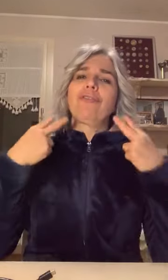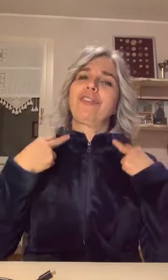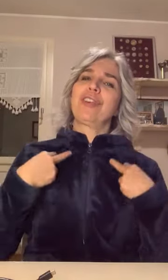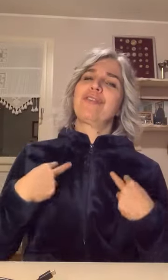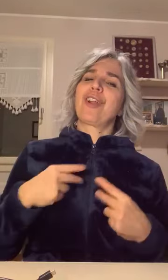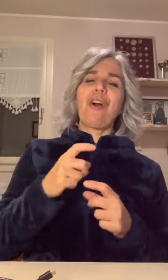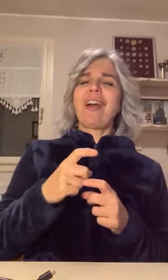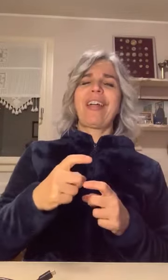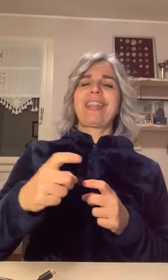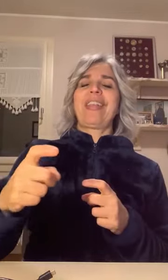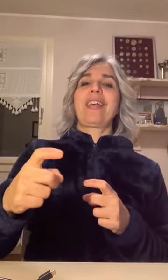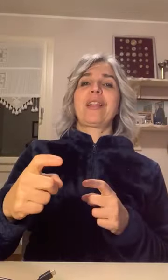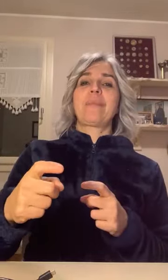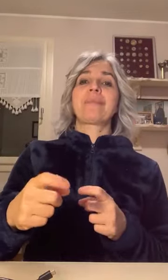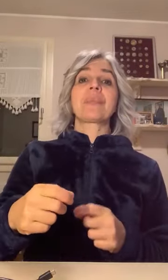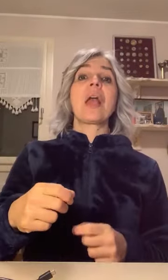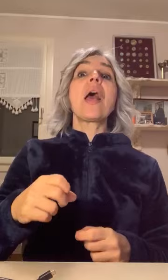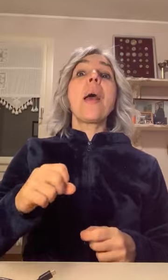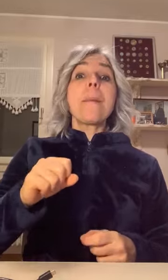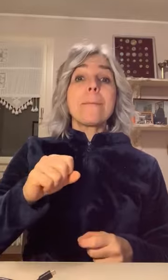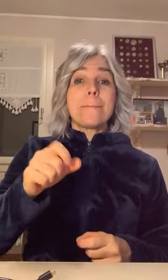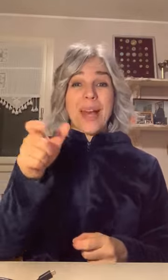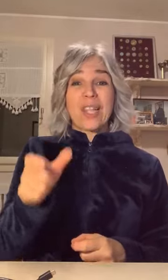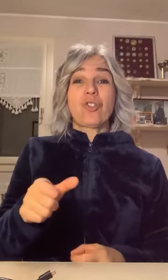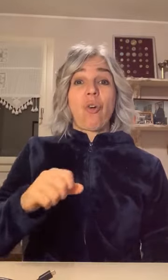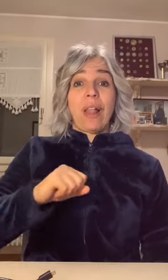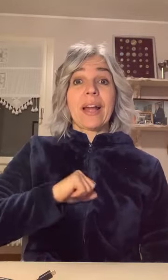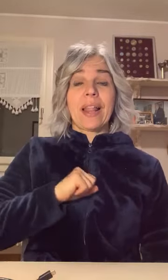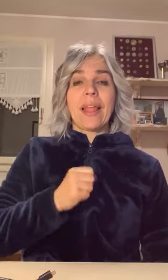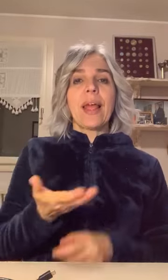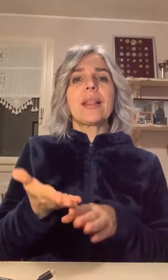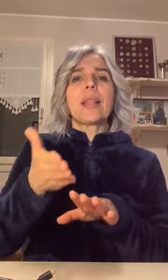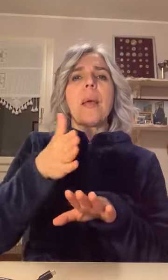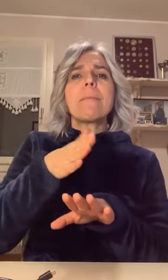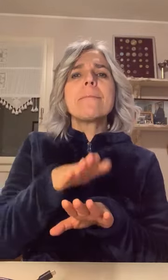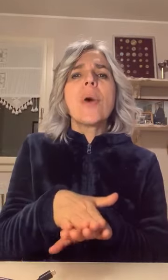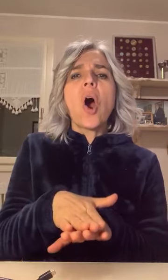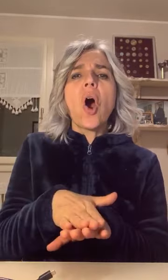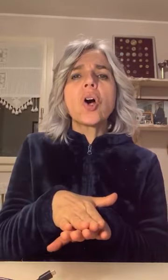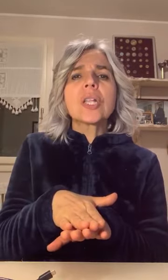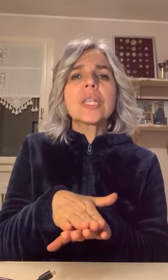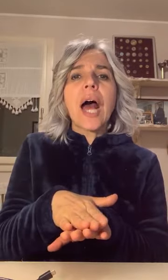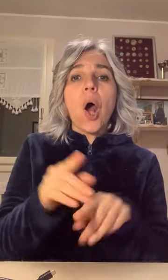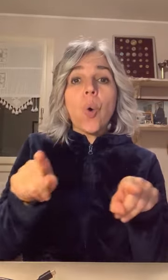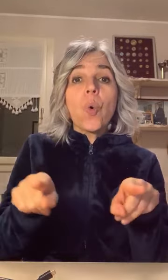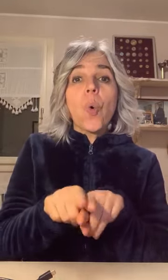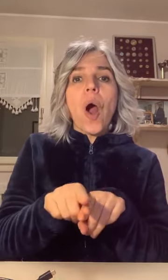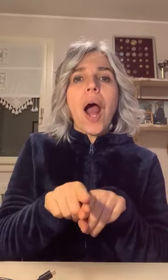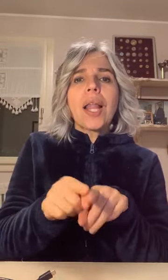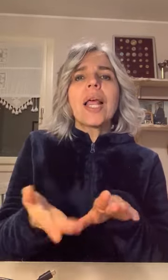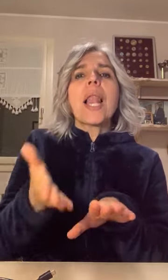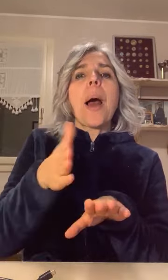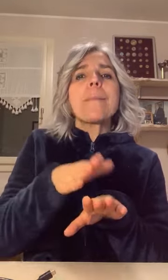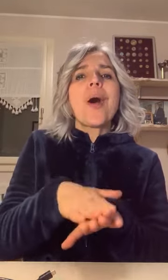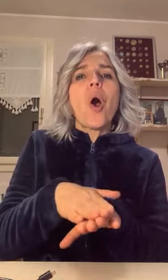male, quella, la morte che diciamo fisica, no! Per il credente è la morte che